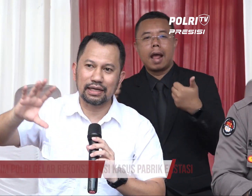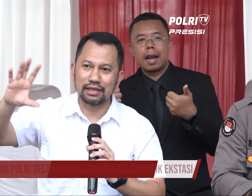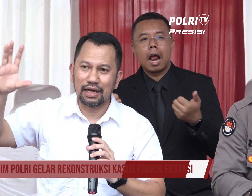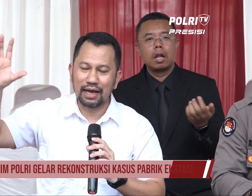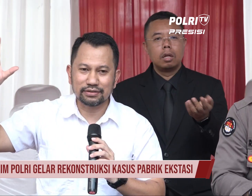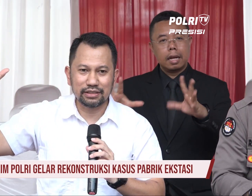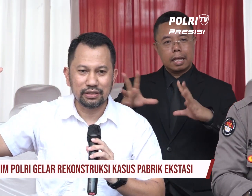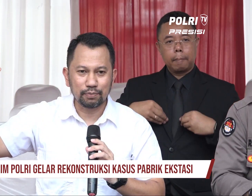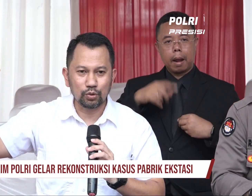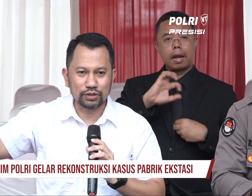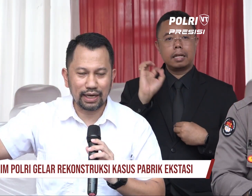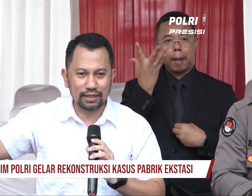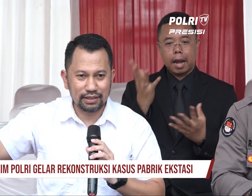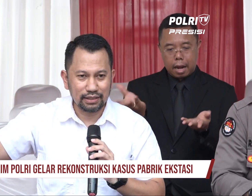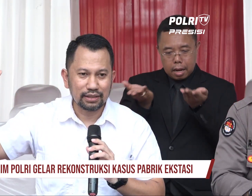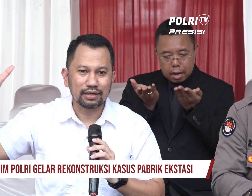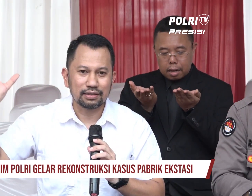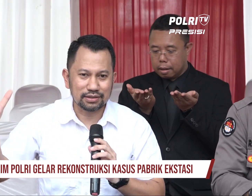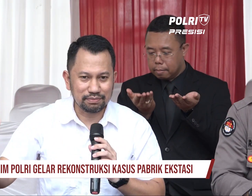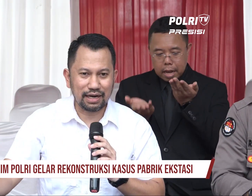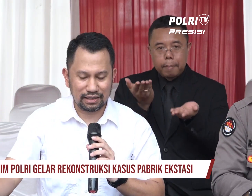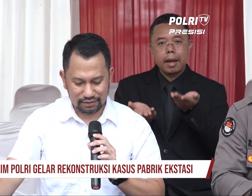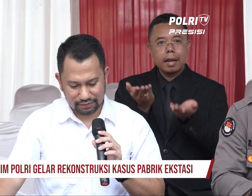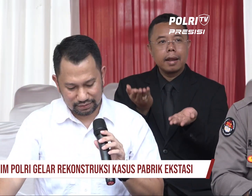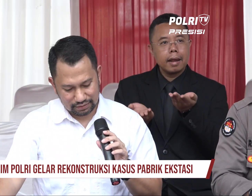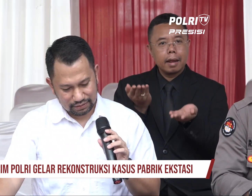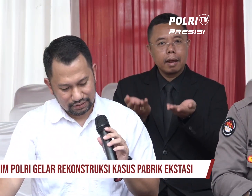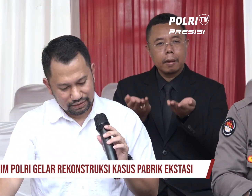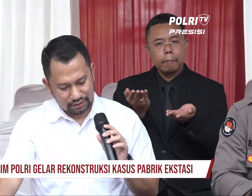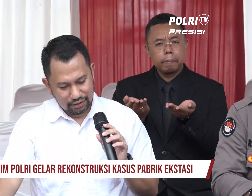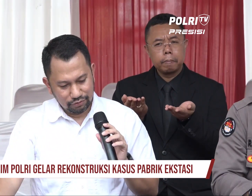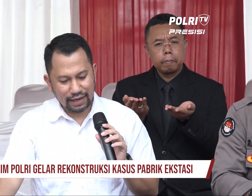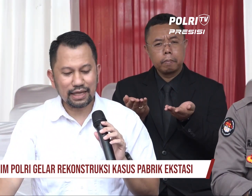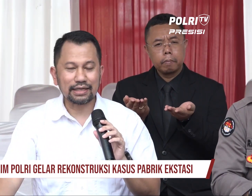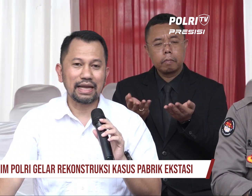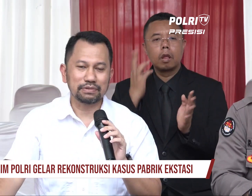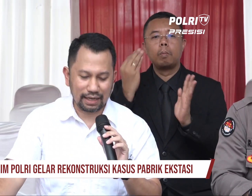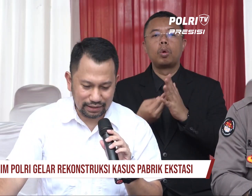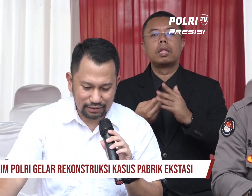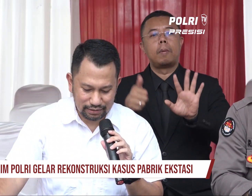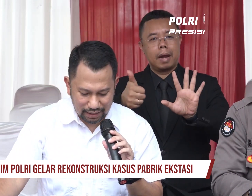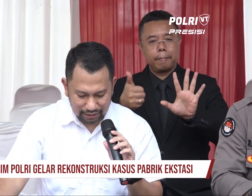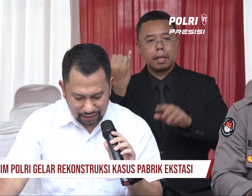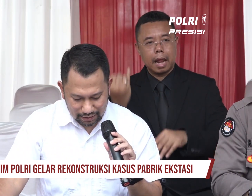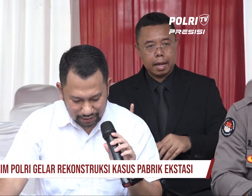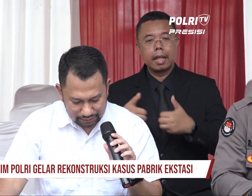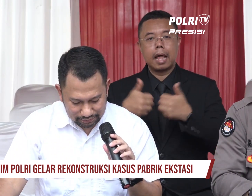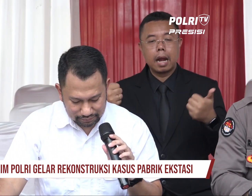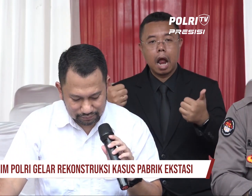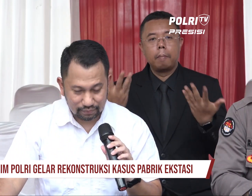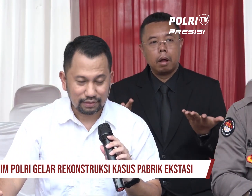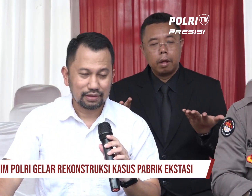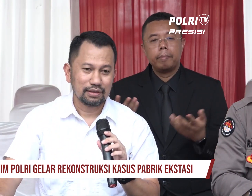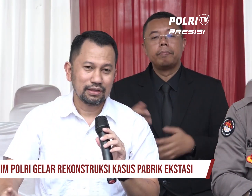dibandingkan dengan hasil produksi yang ada di Semarang. Fakta keenam terakhir di Tangerang adalah